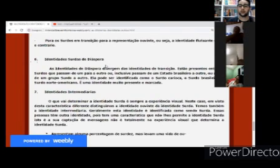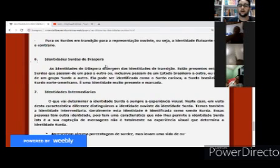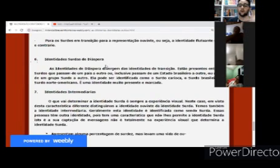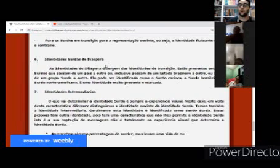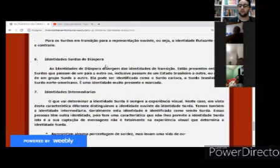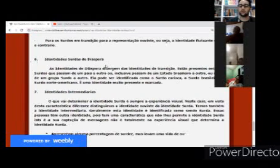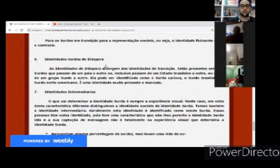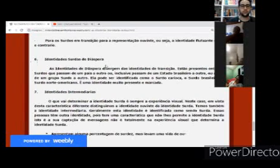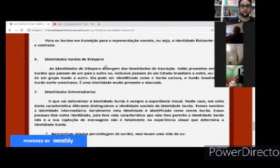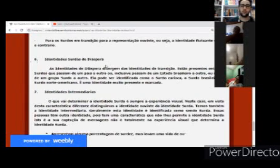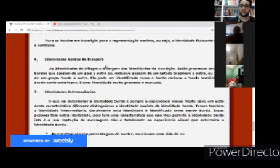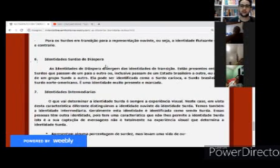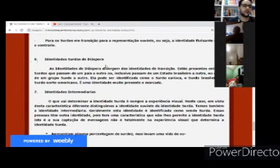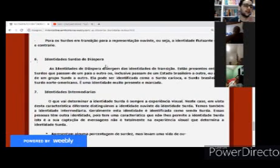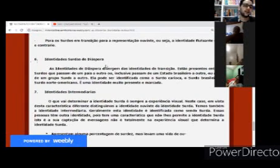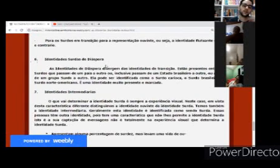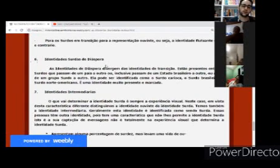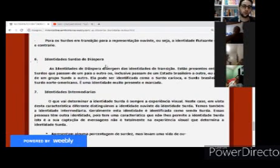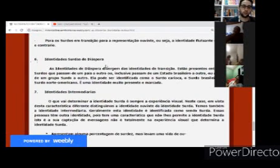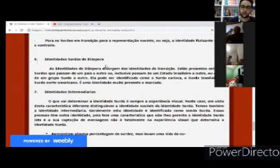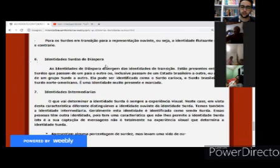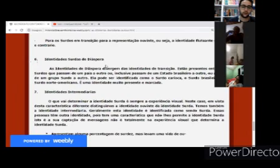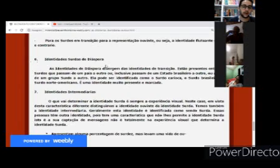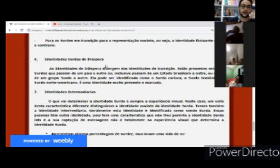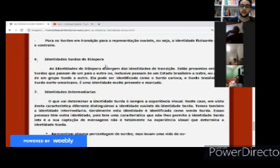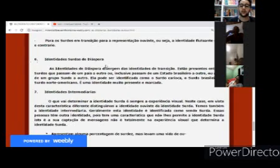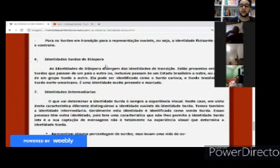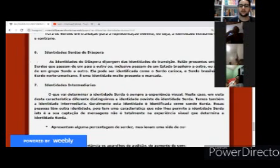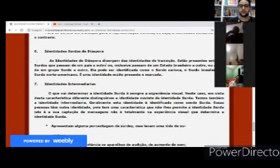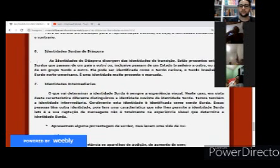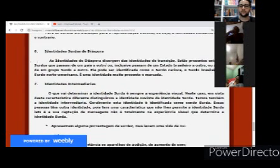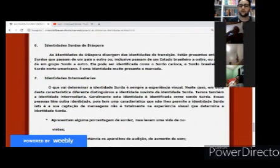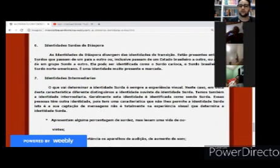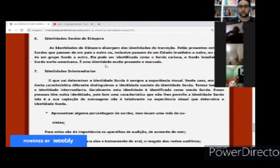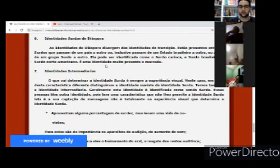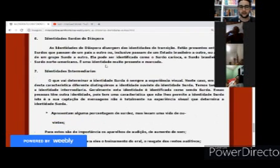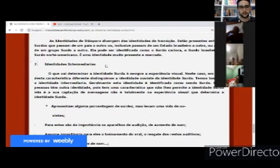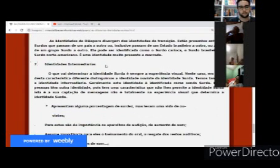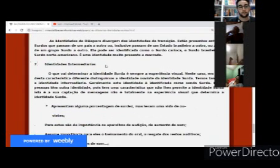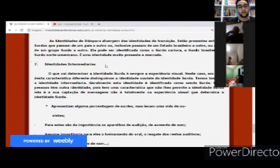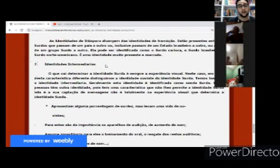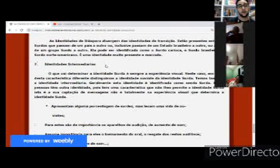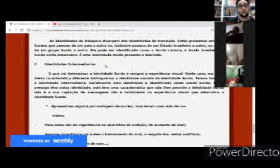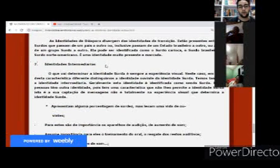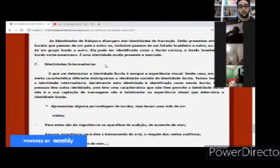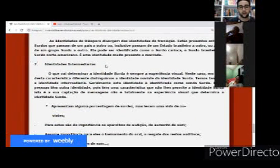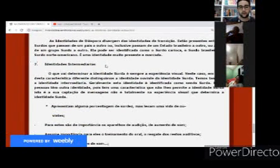encontrar outros surdos com outras características ou outra comunidade que se desenvolve de outra maneira. E, por fim,